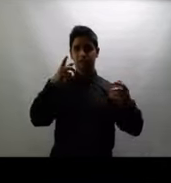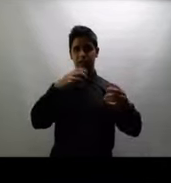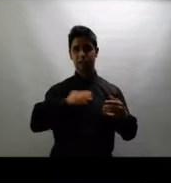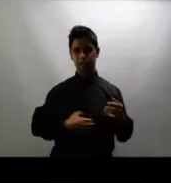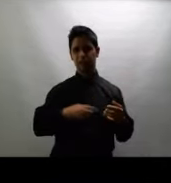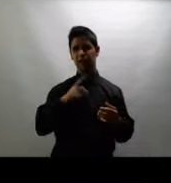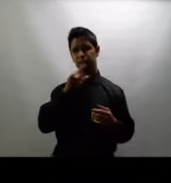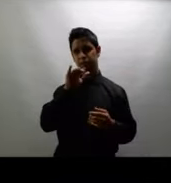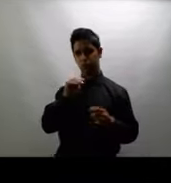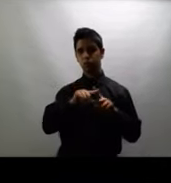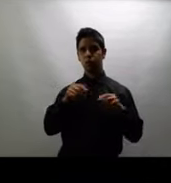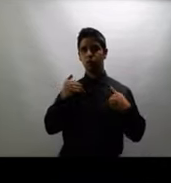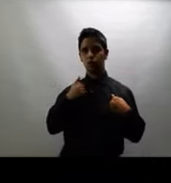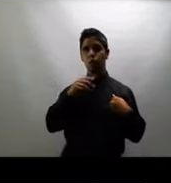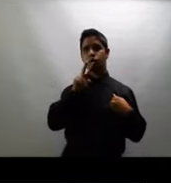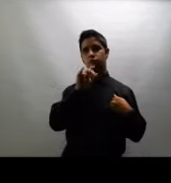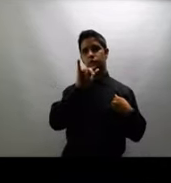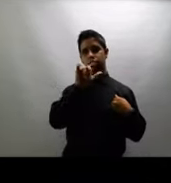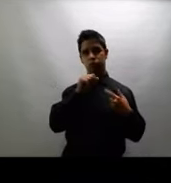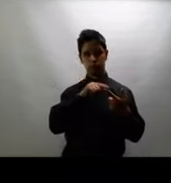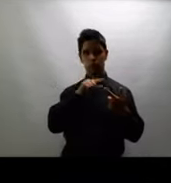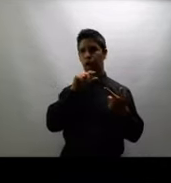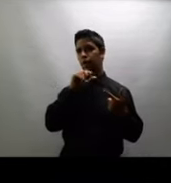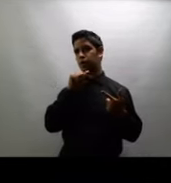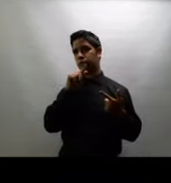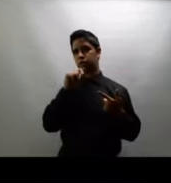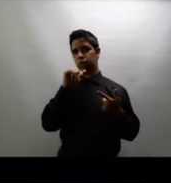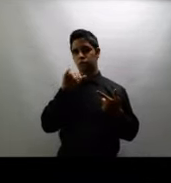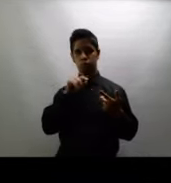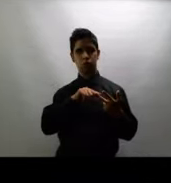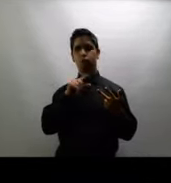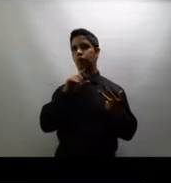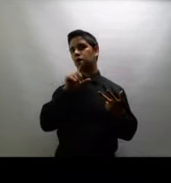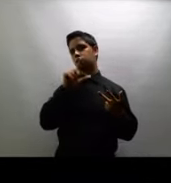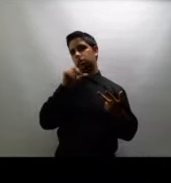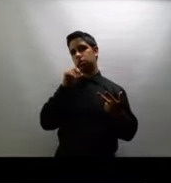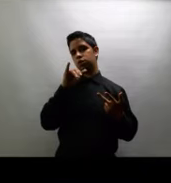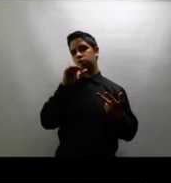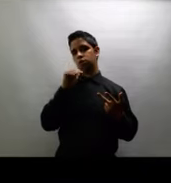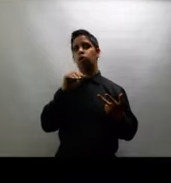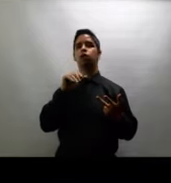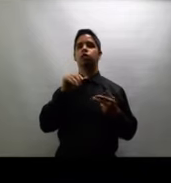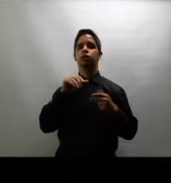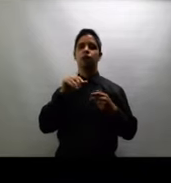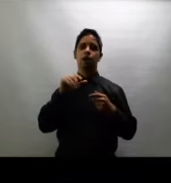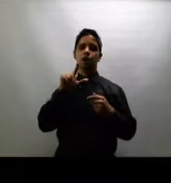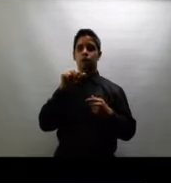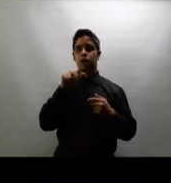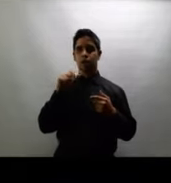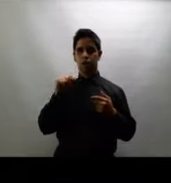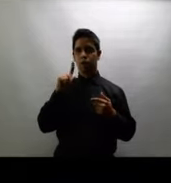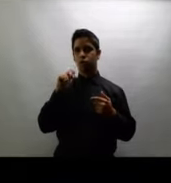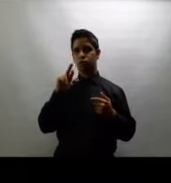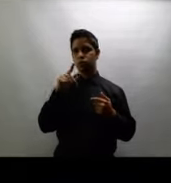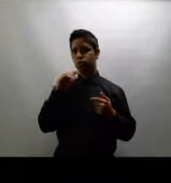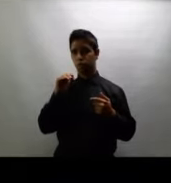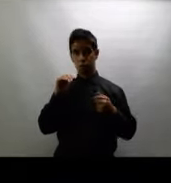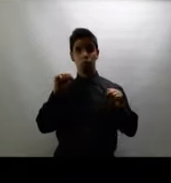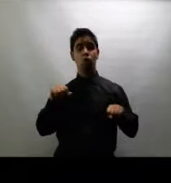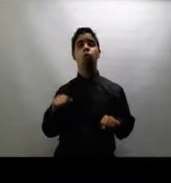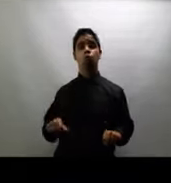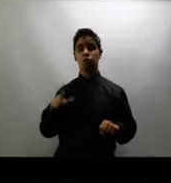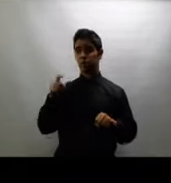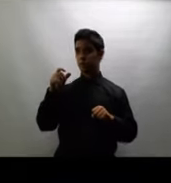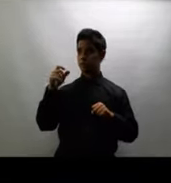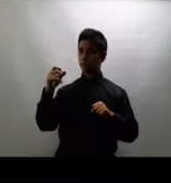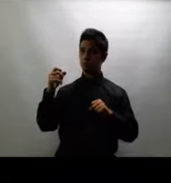exacto. Vinilos, acetatos, long play, discos de larga duración. Muy bien. ¿33? Que sí, nos pueden mandar eso